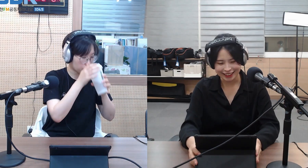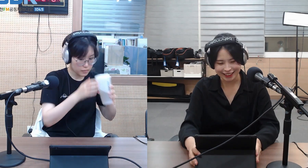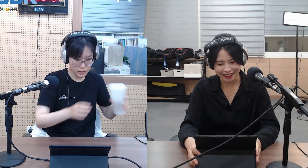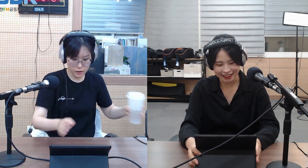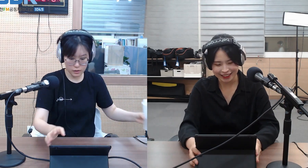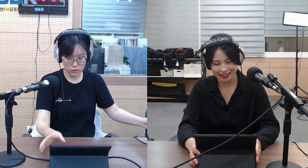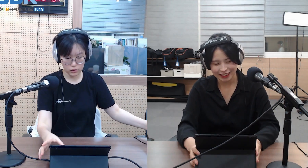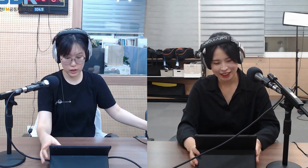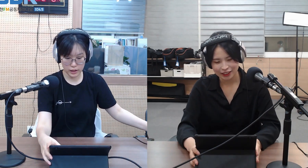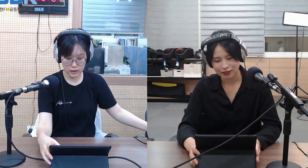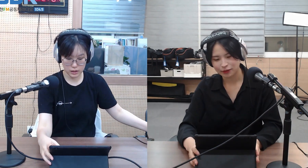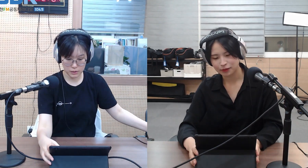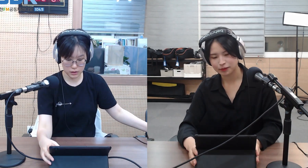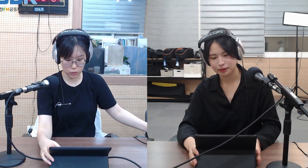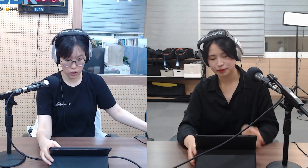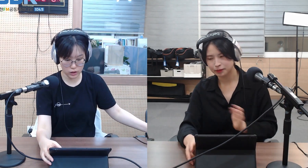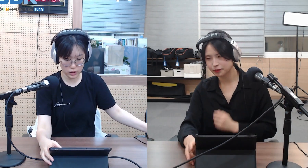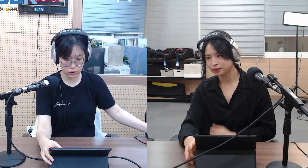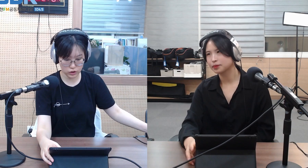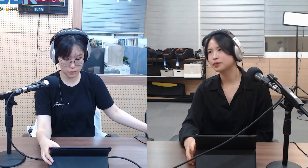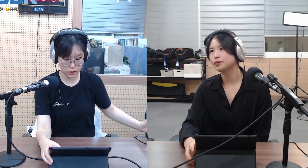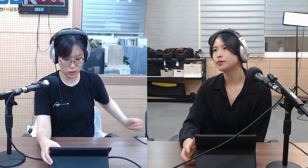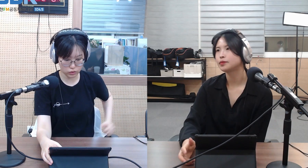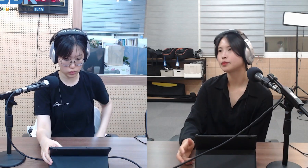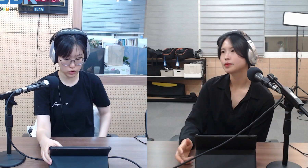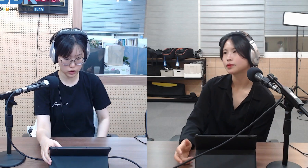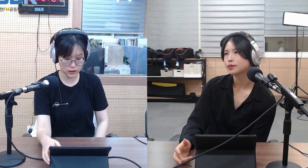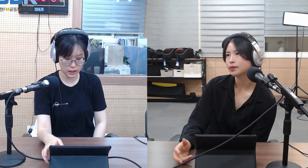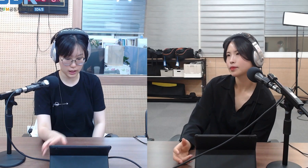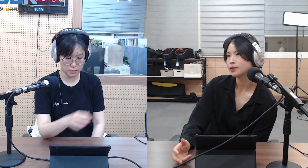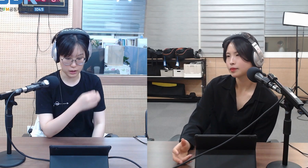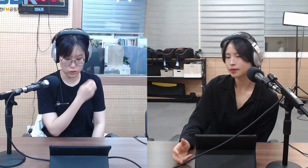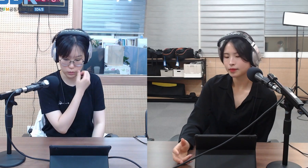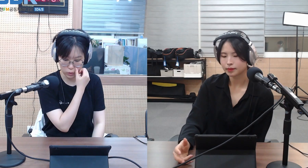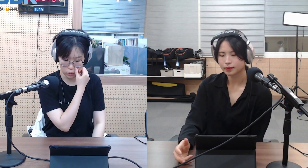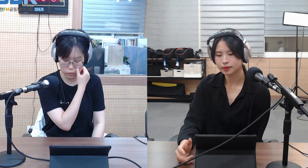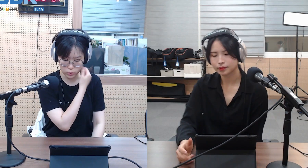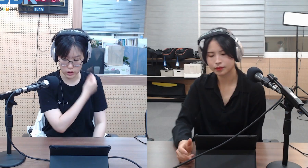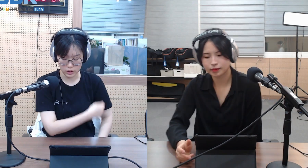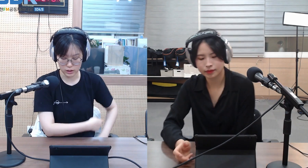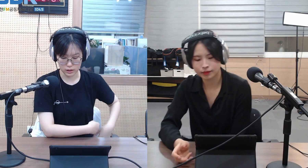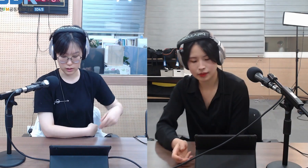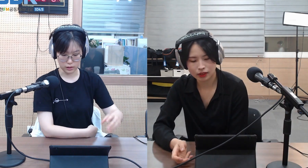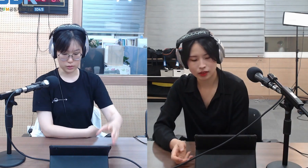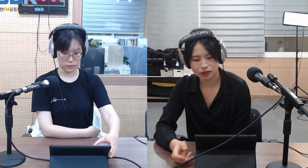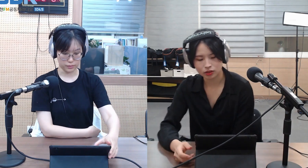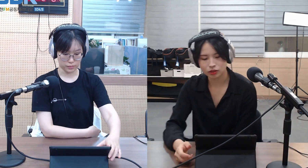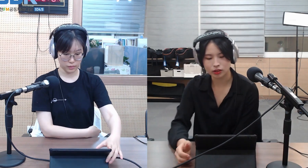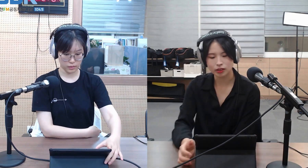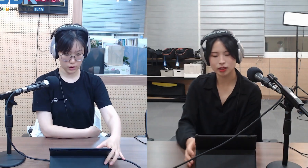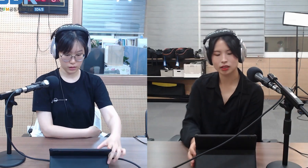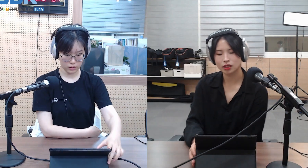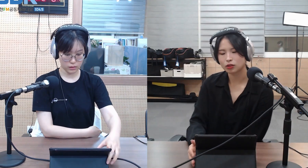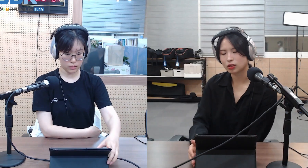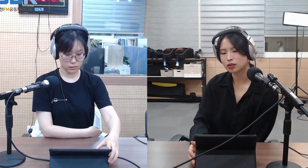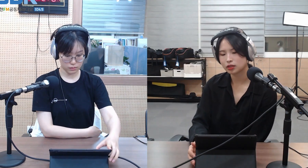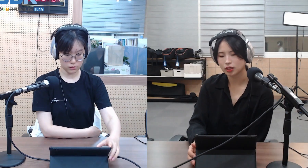네. 둘 다 핵심은 권리중심형 중증 장애인 맞춤형 공공 일자리 같아요. 그렇죠. 일자리에